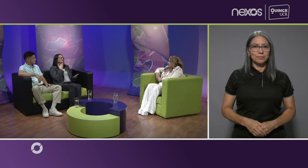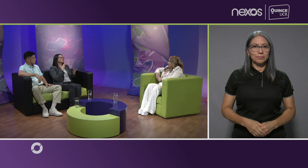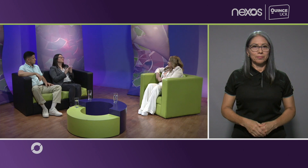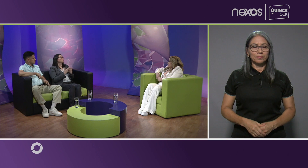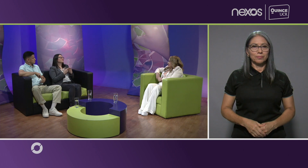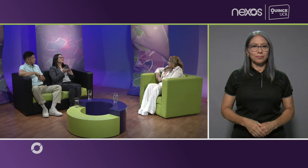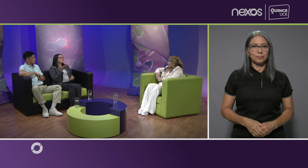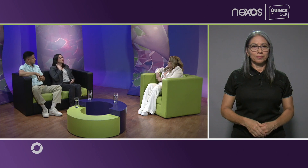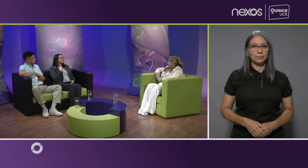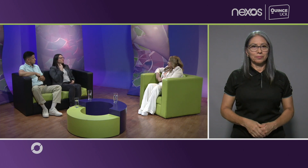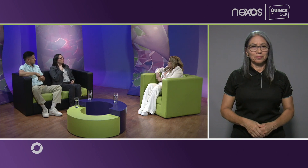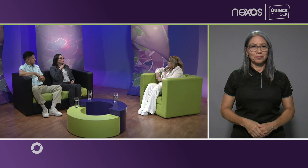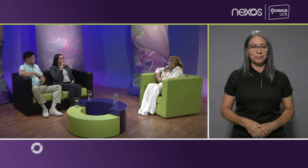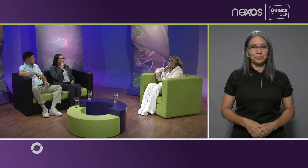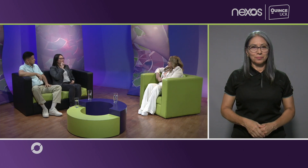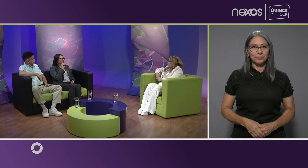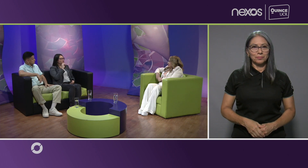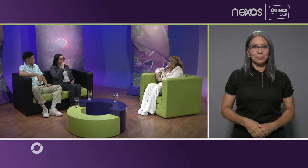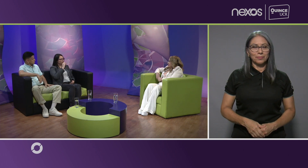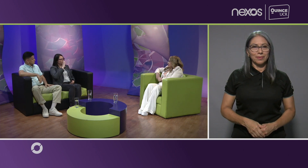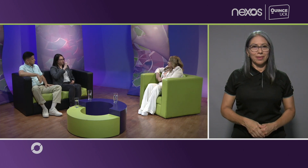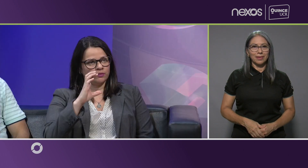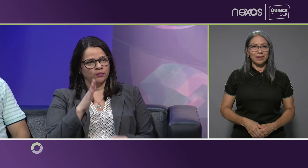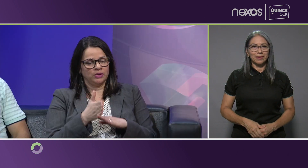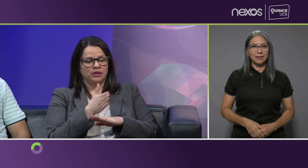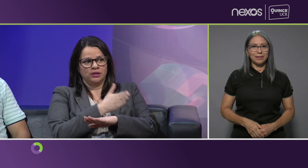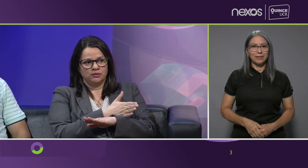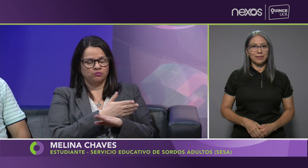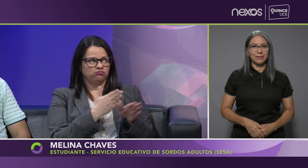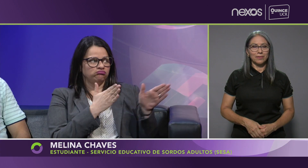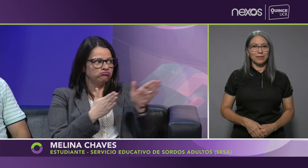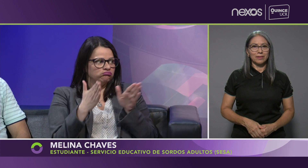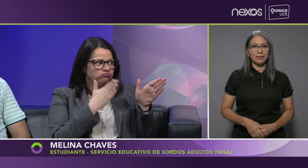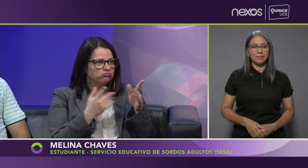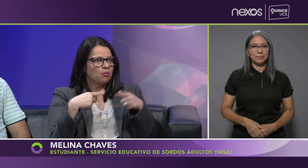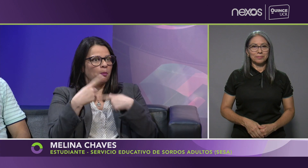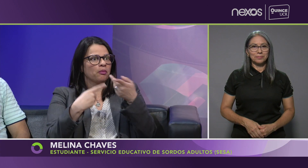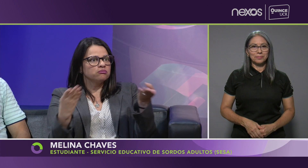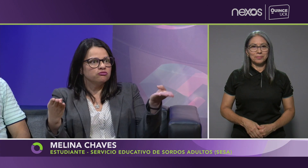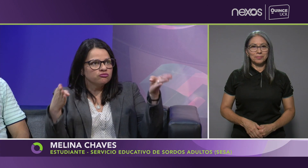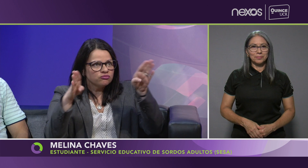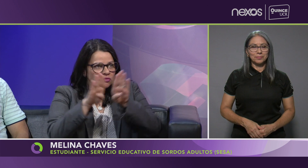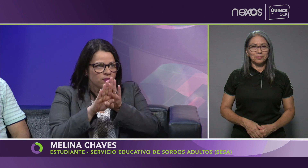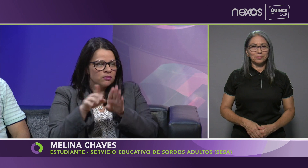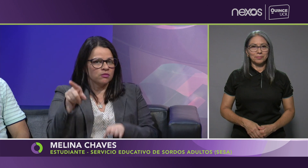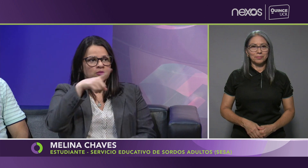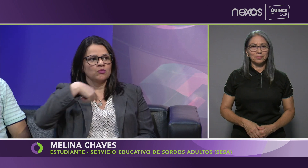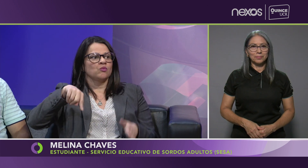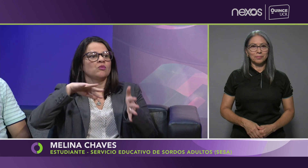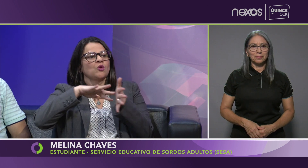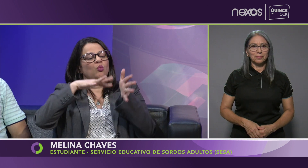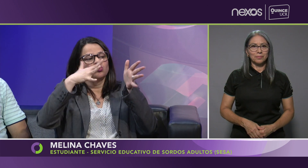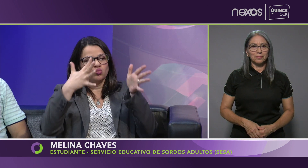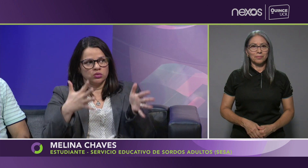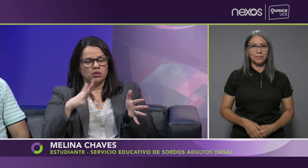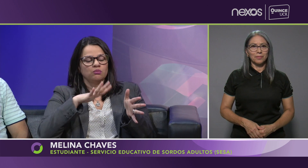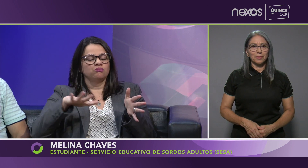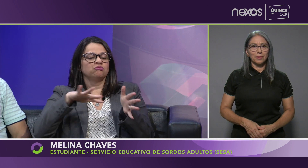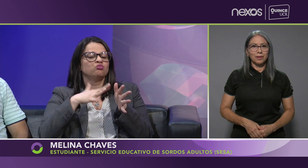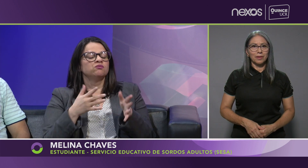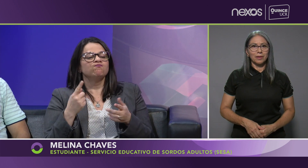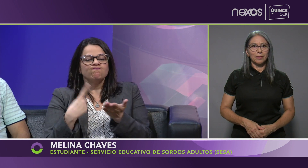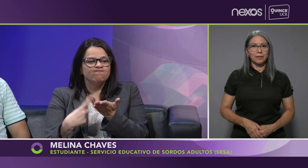Sí, fue una experiencia muy bonita, les cuento. Fue el 20 de octubre, antes de eso nos organizamos,